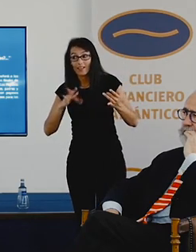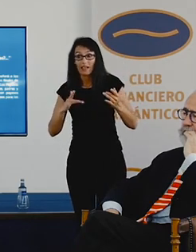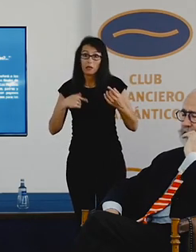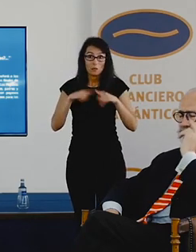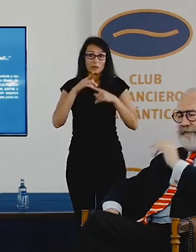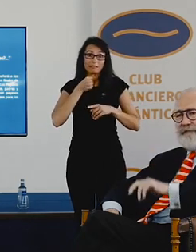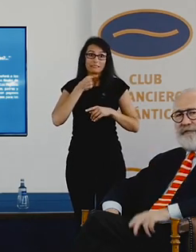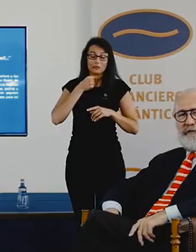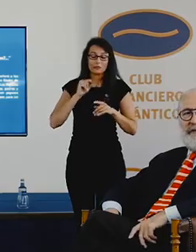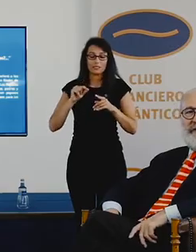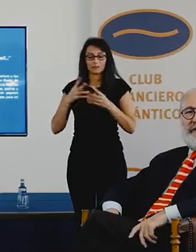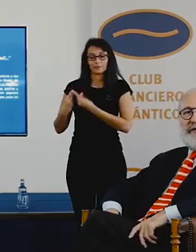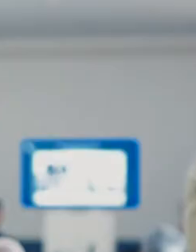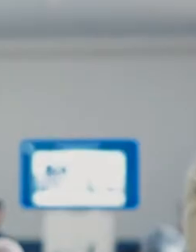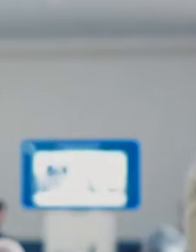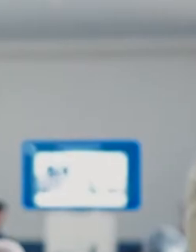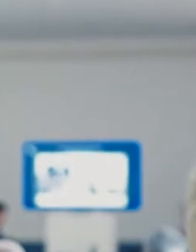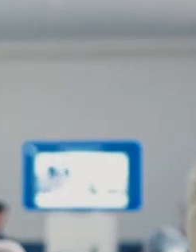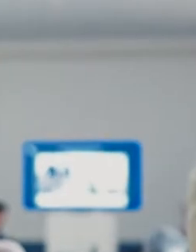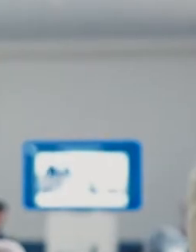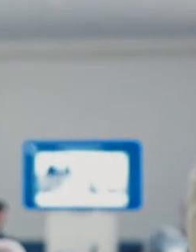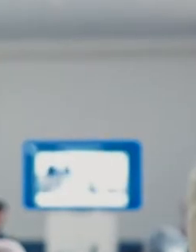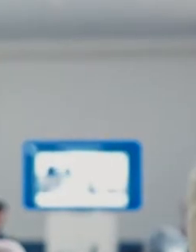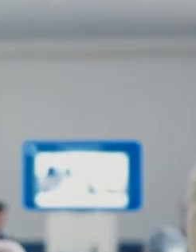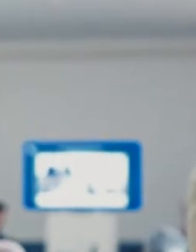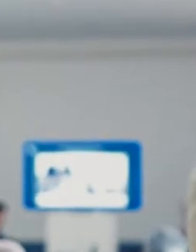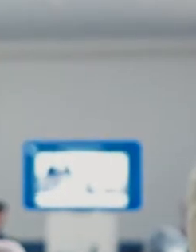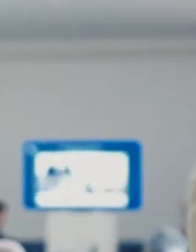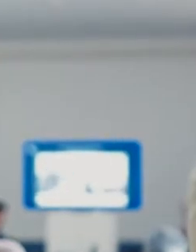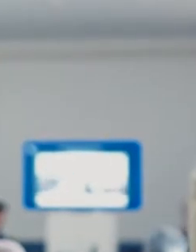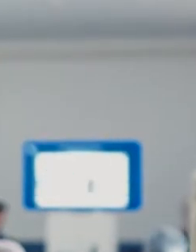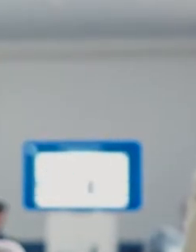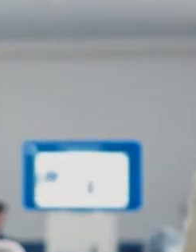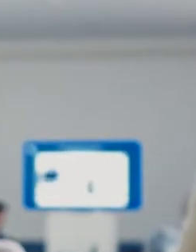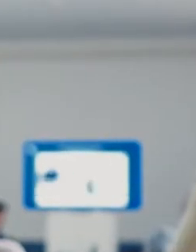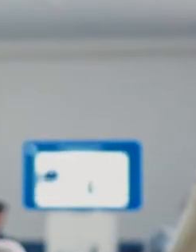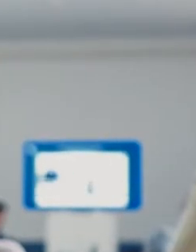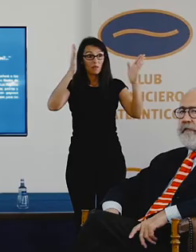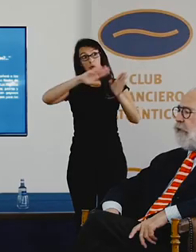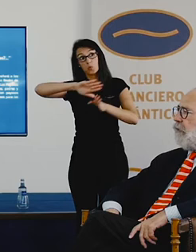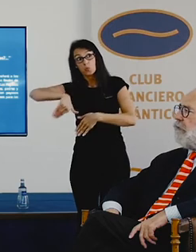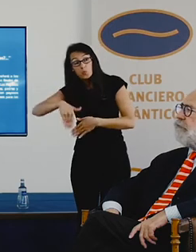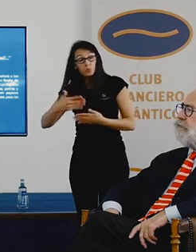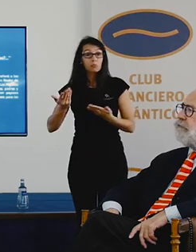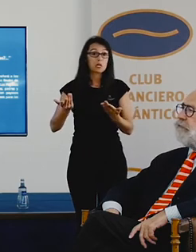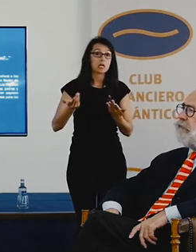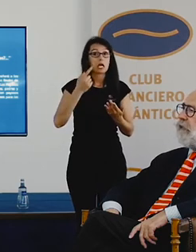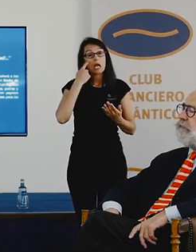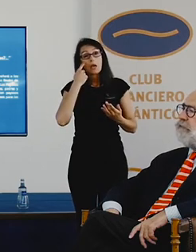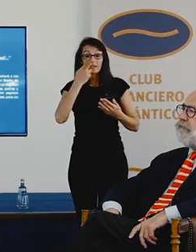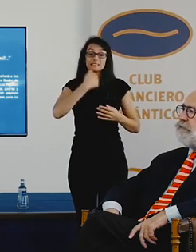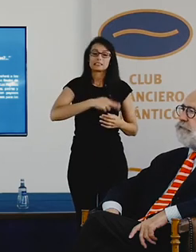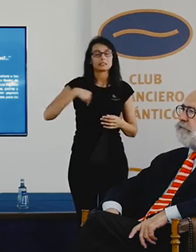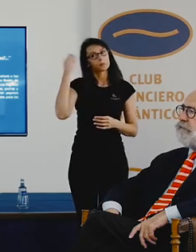cuando, y no se pudo hacer. Pero bueno, seguro que vendrá con nosotros en algún momento, probablemente en la última etapa, yo lo tengo pensado, si puede venir a